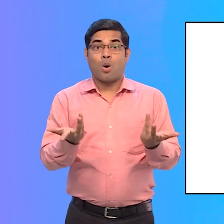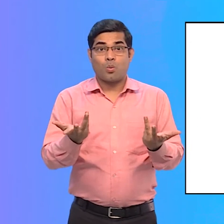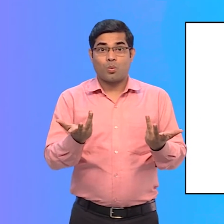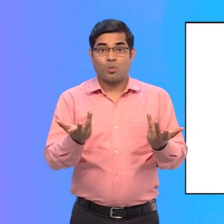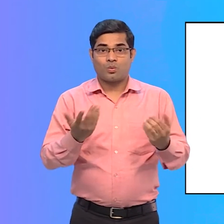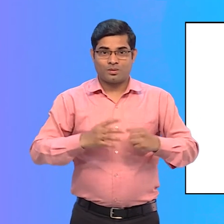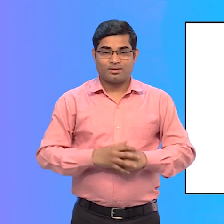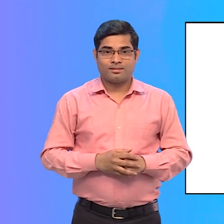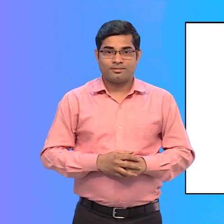झाल